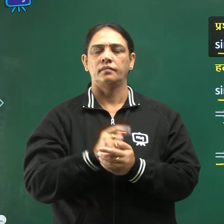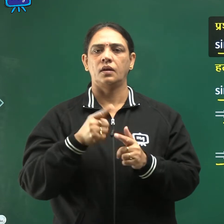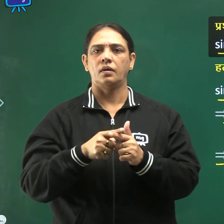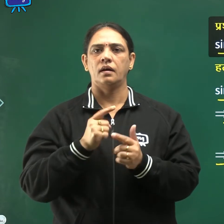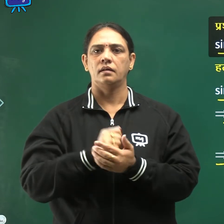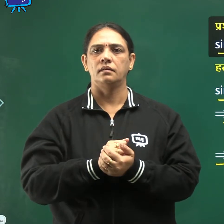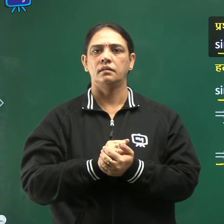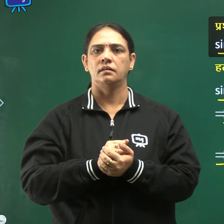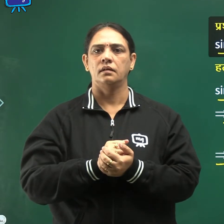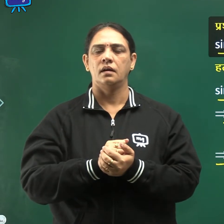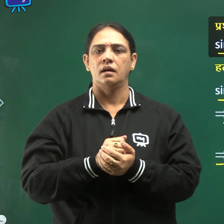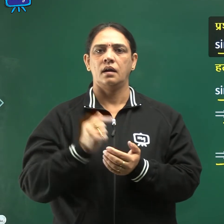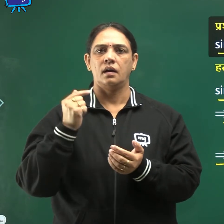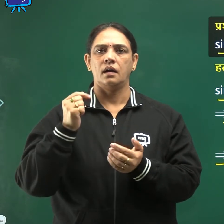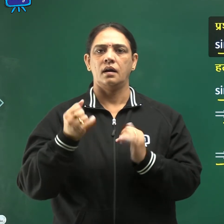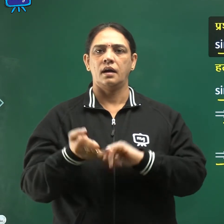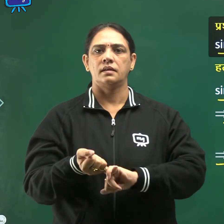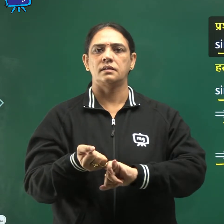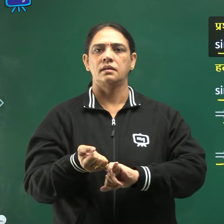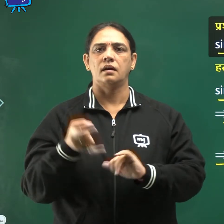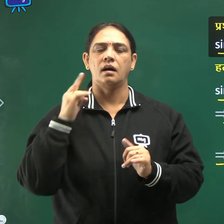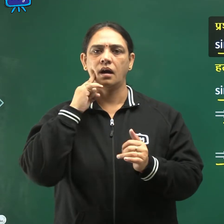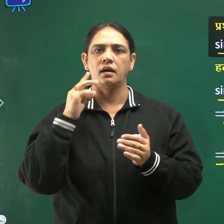गुणा साइन